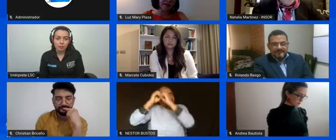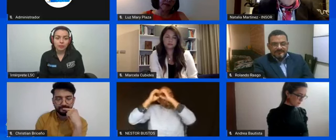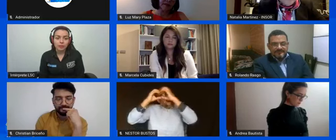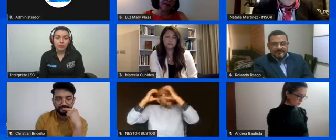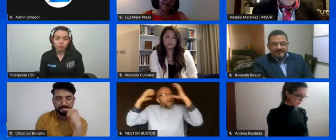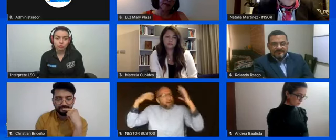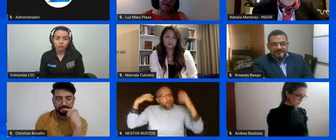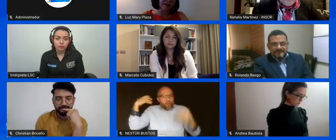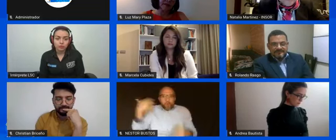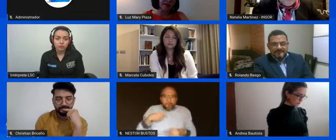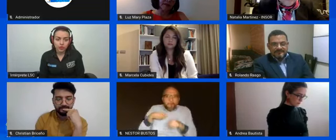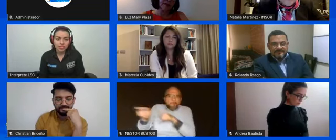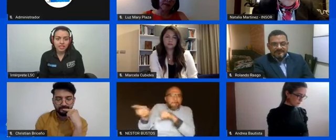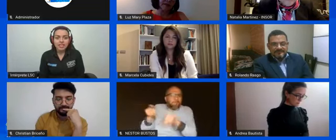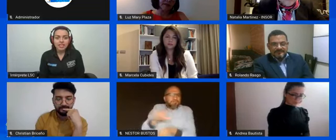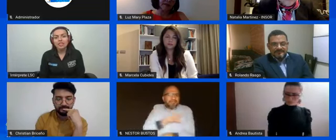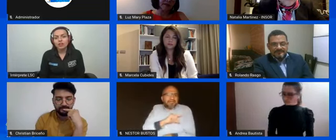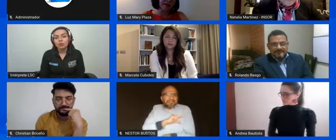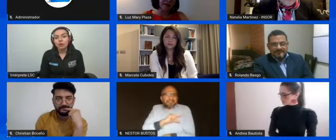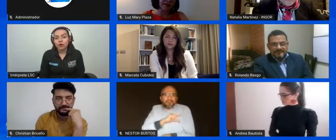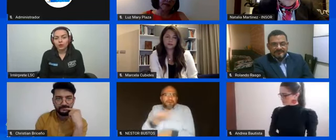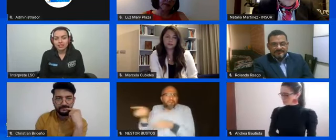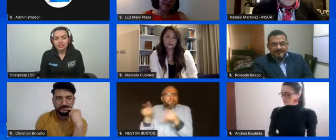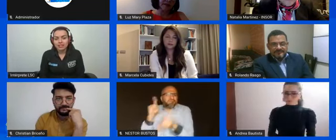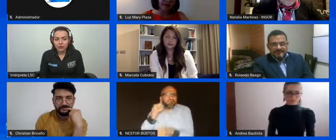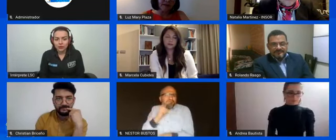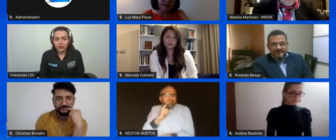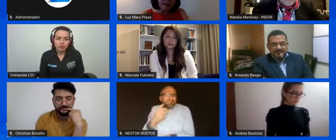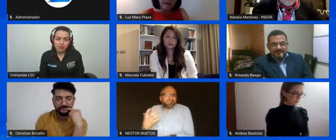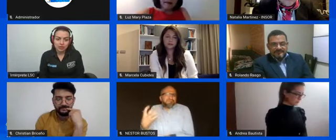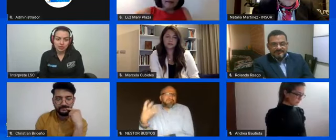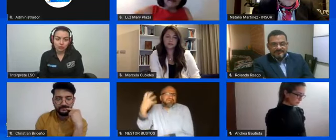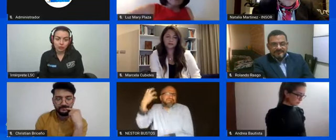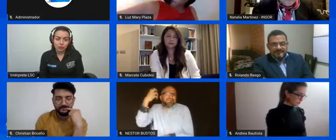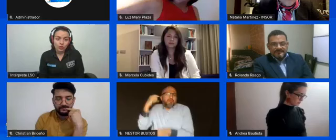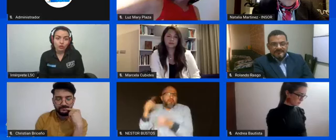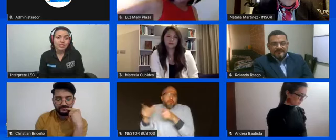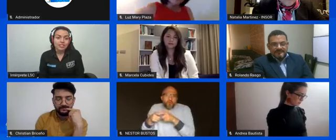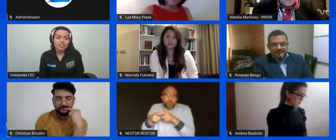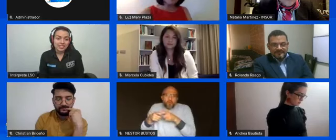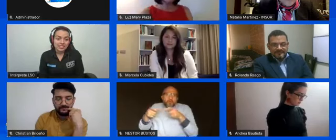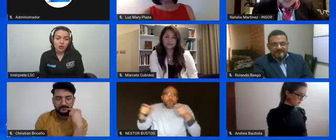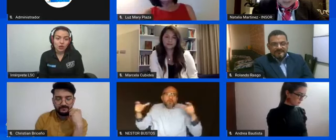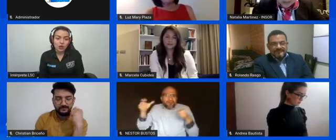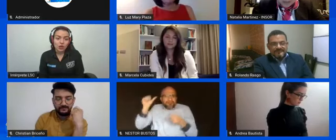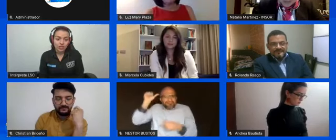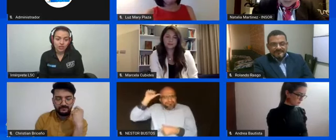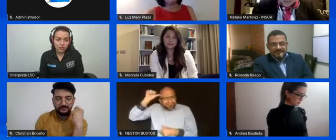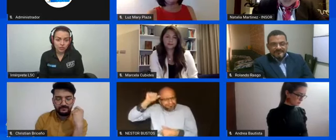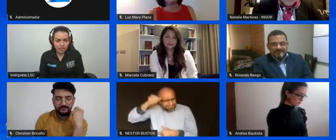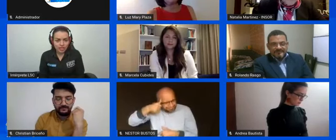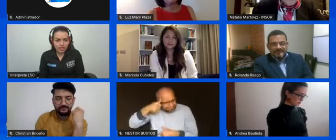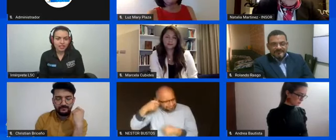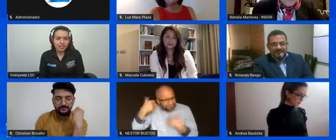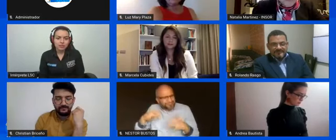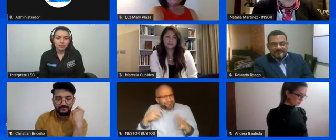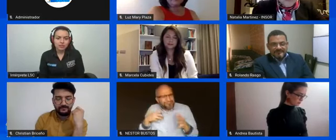con muchas personas y como ahora el día de hoy estamos celebrando los 65 años del INSOR y